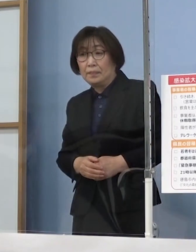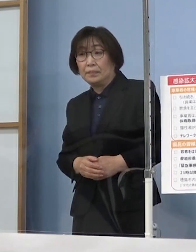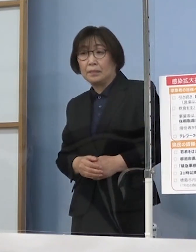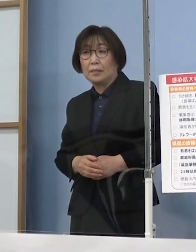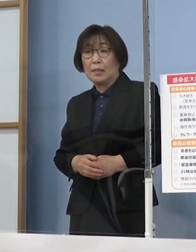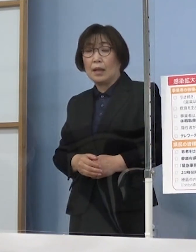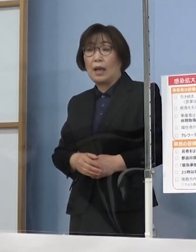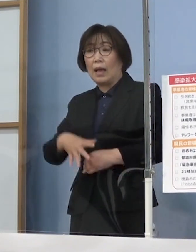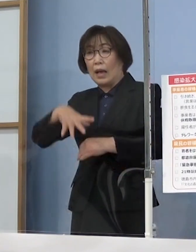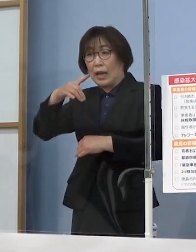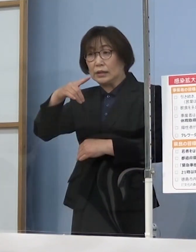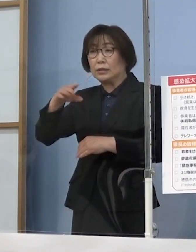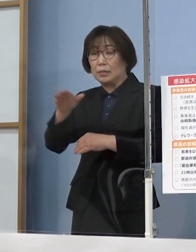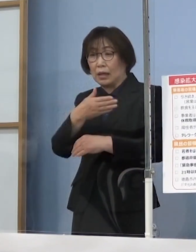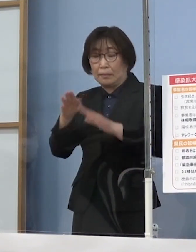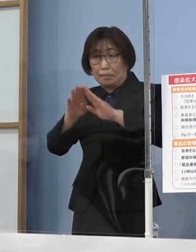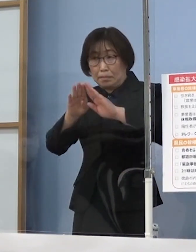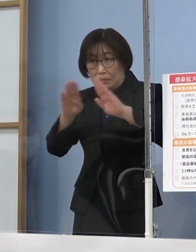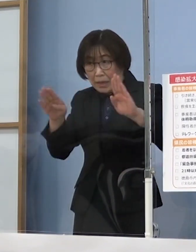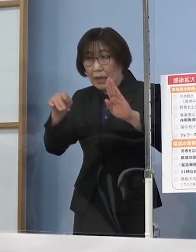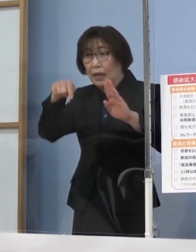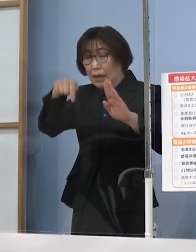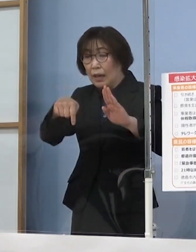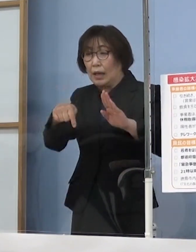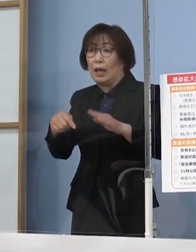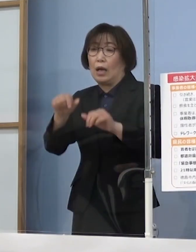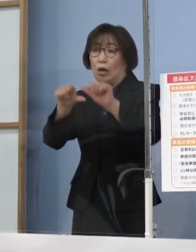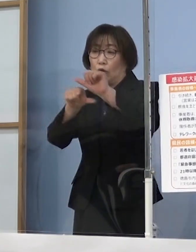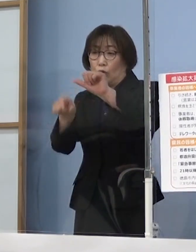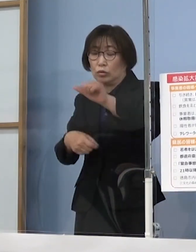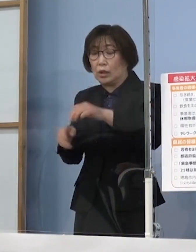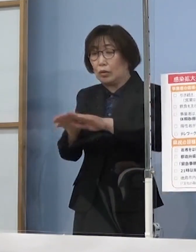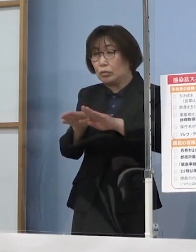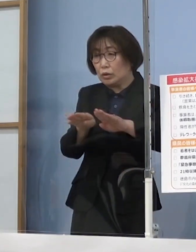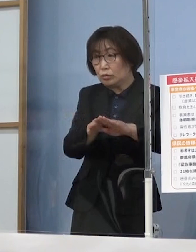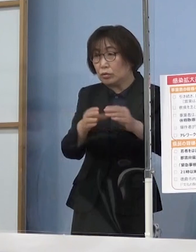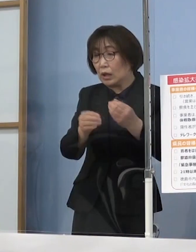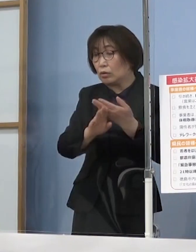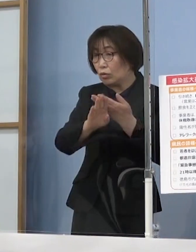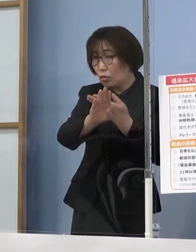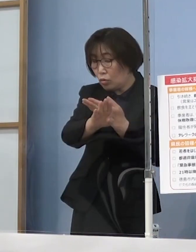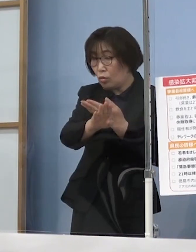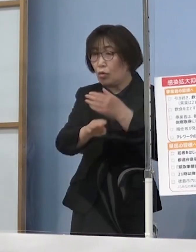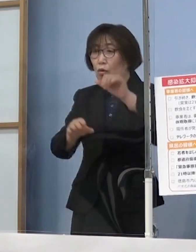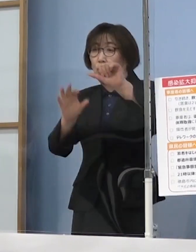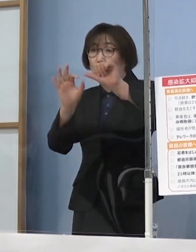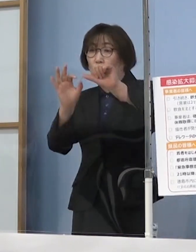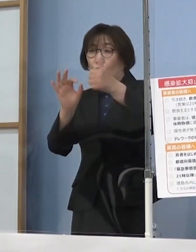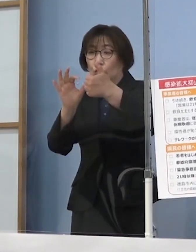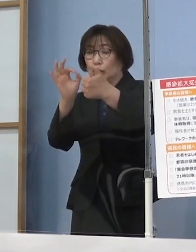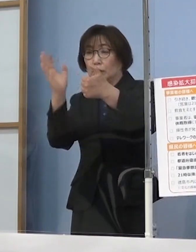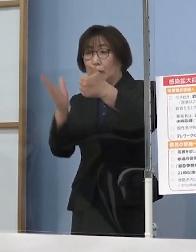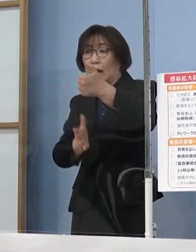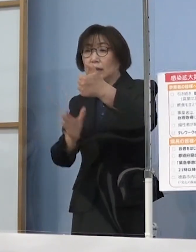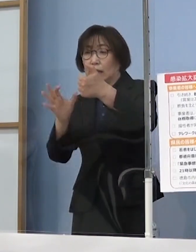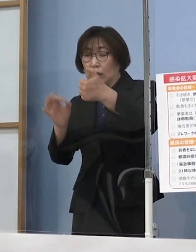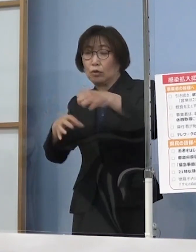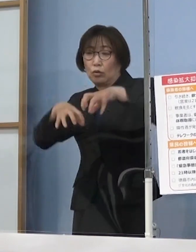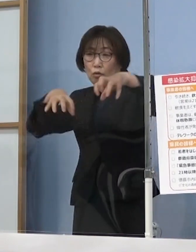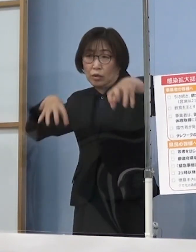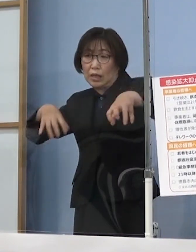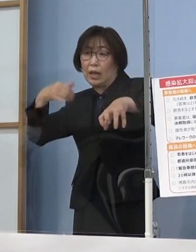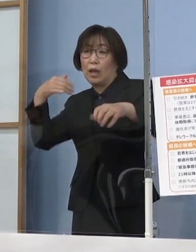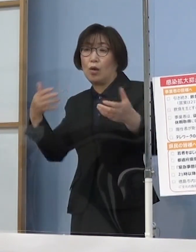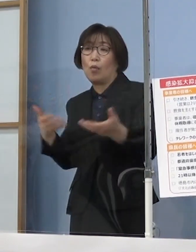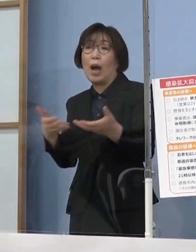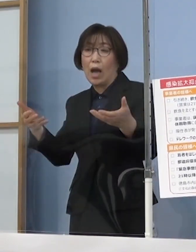ろ、ゴールデンウィーク期間中からその後へということで、5割のテレワーク進めているところでありますが、ぜ